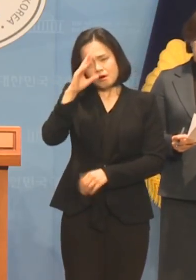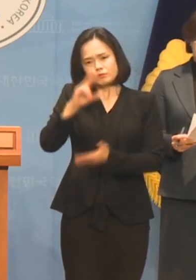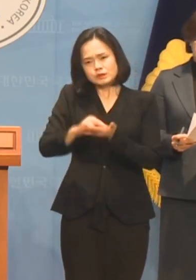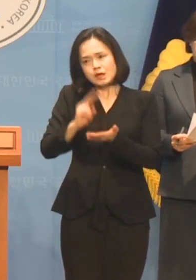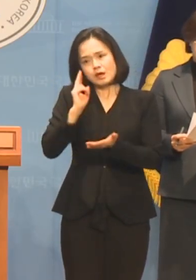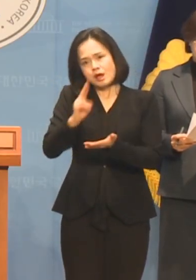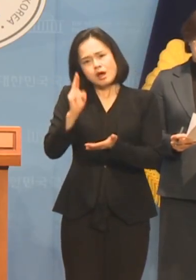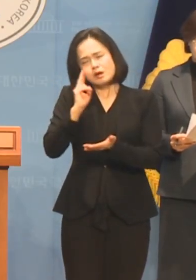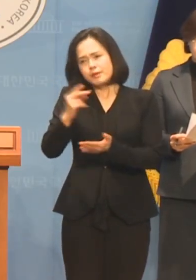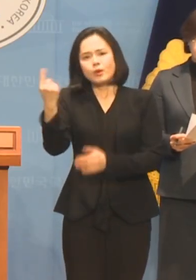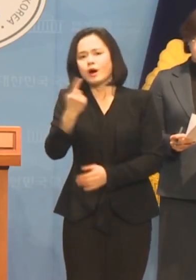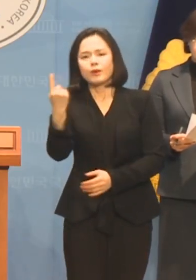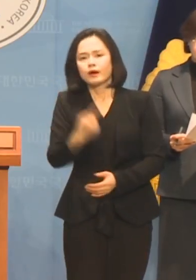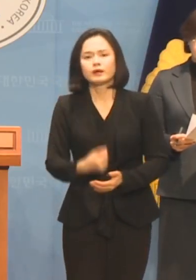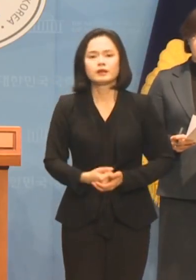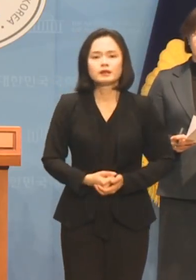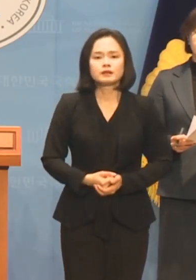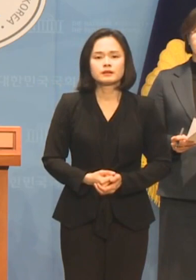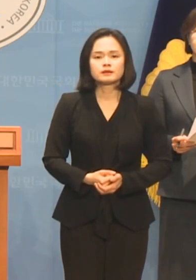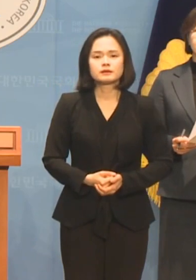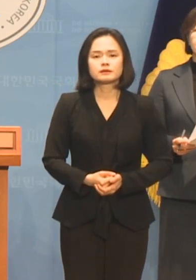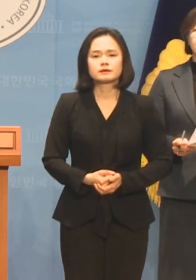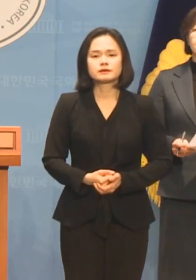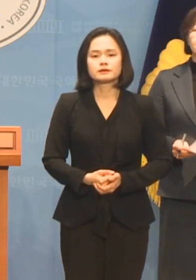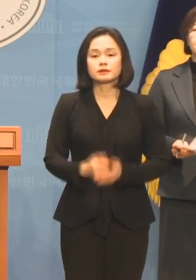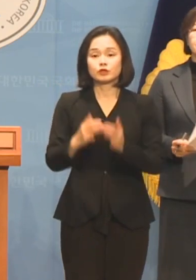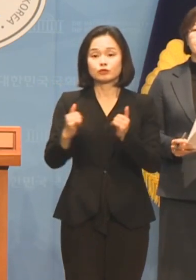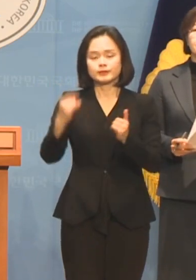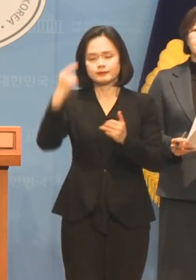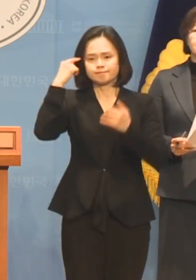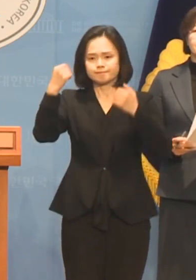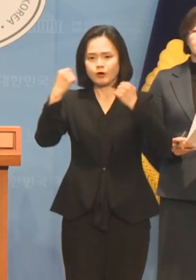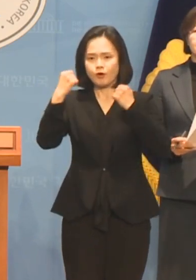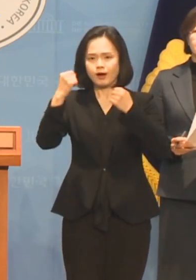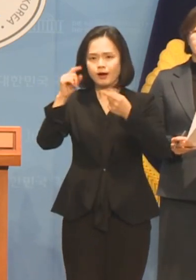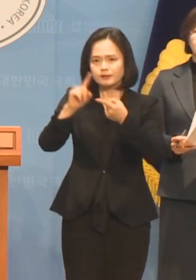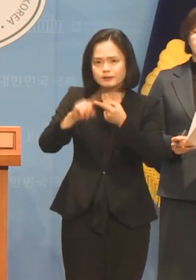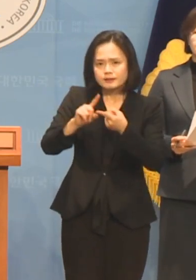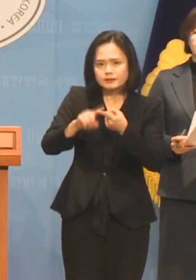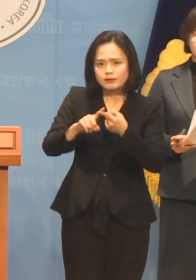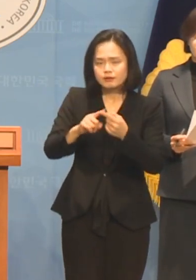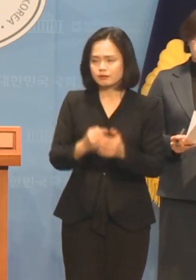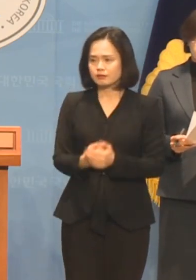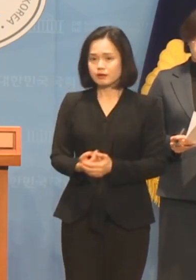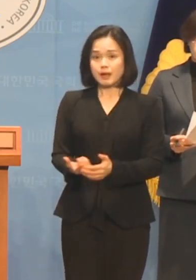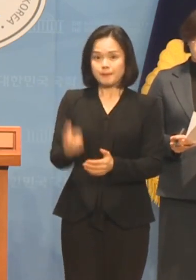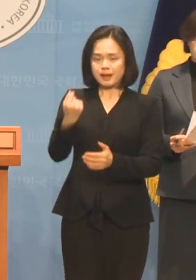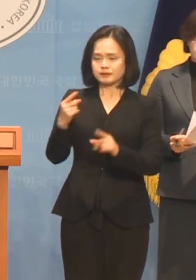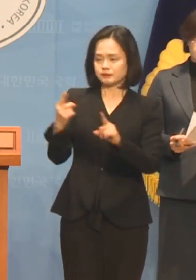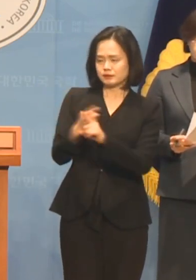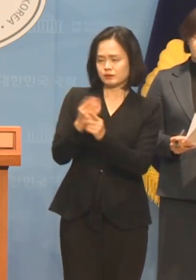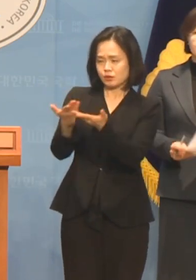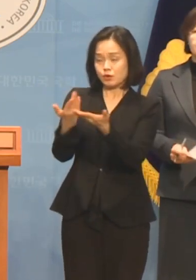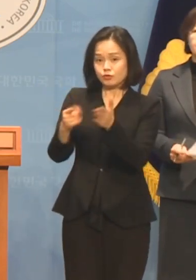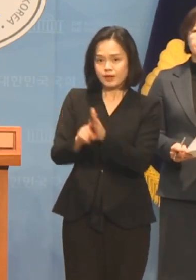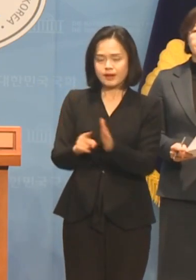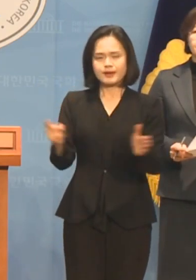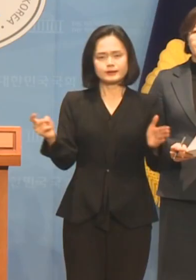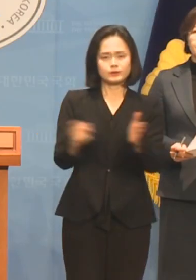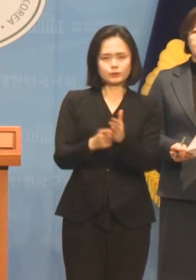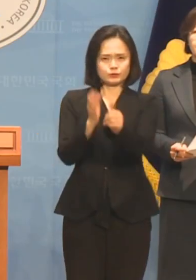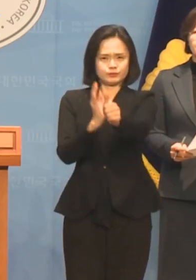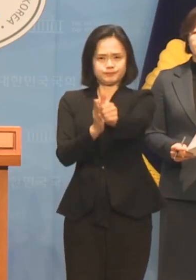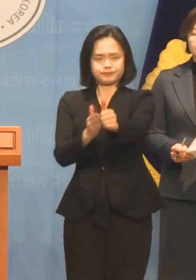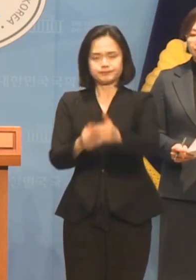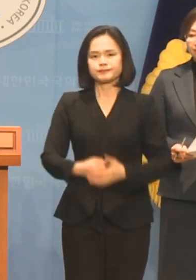있습니다. 국민 정신건강 위기에 대한 즉각적이고 효과적인 대응이 이루어질 수 있기를 강력히